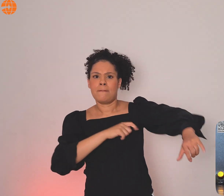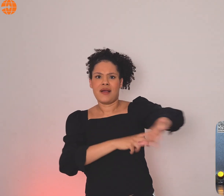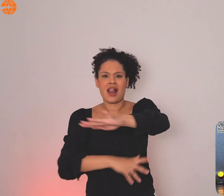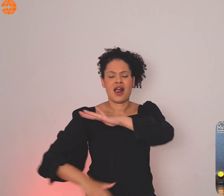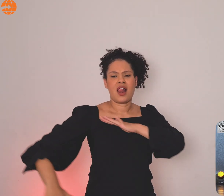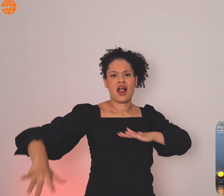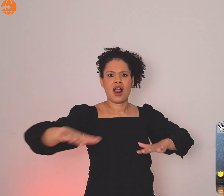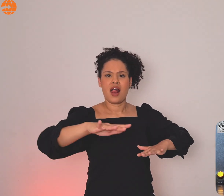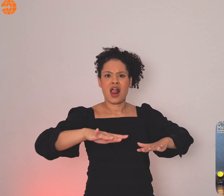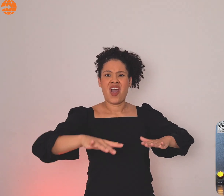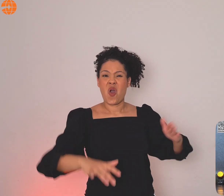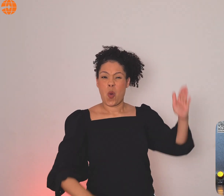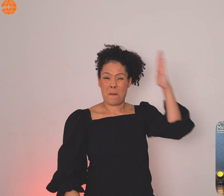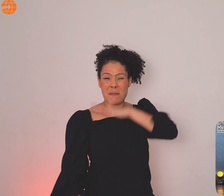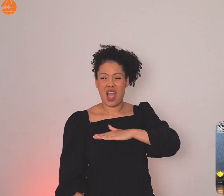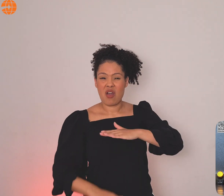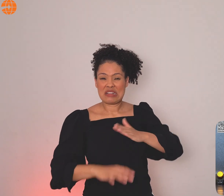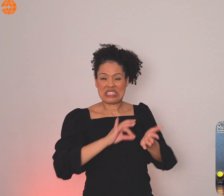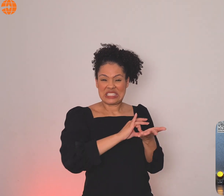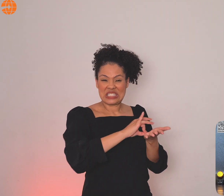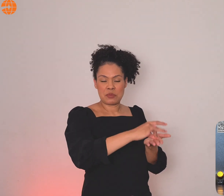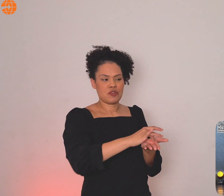Deus acontece.